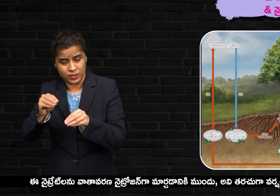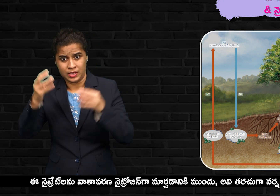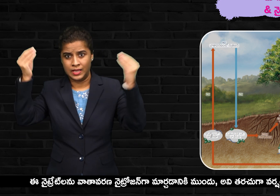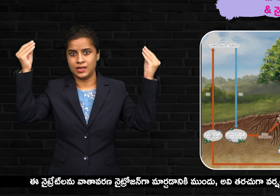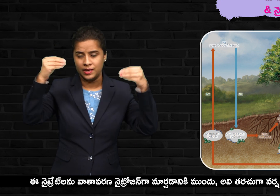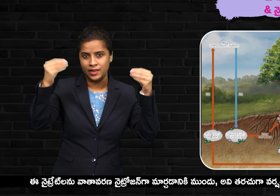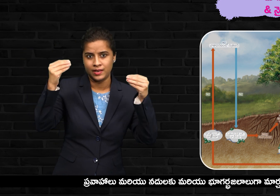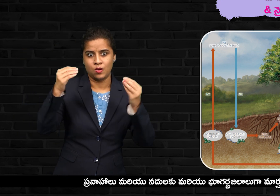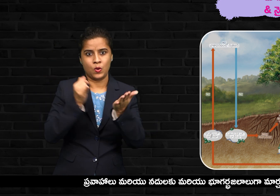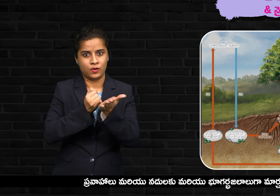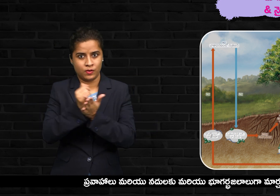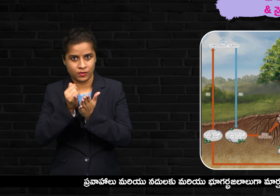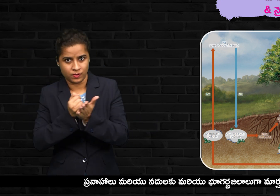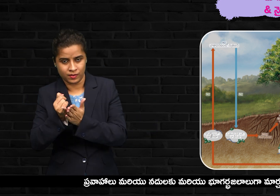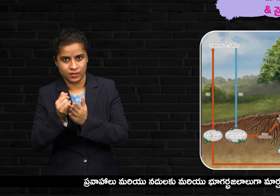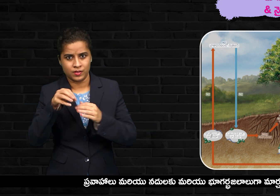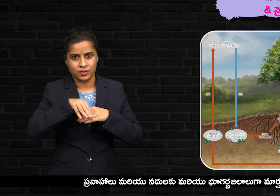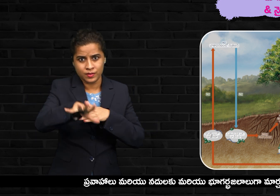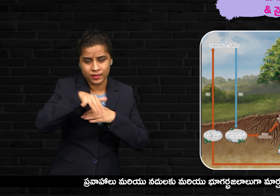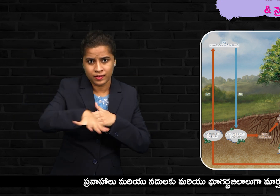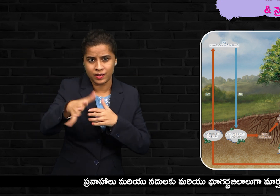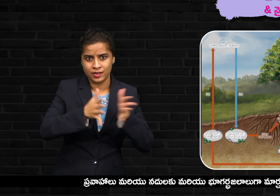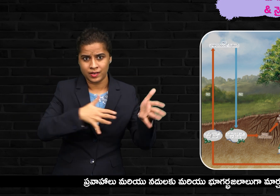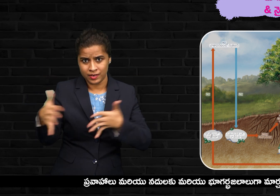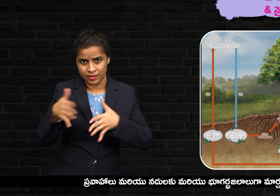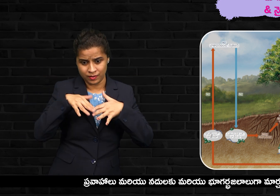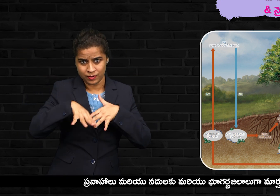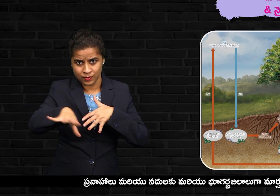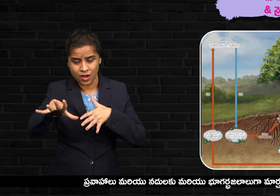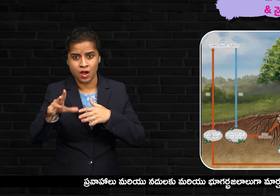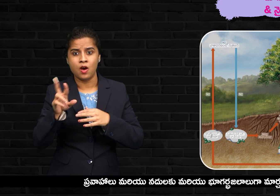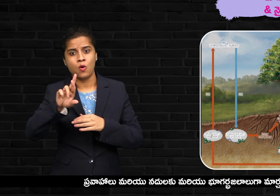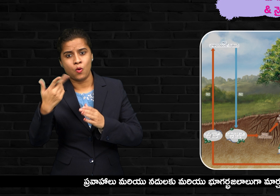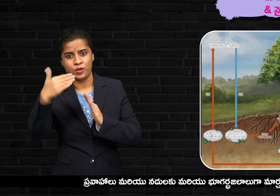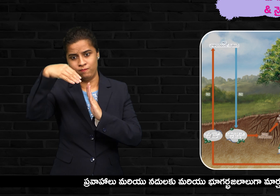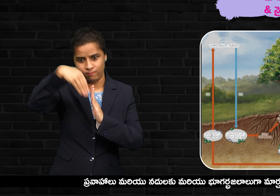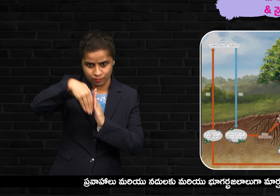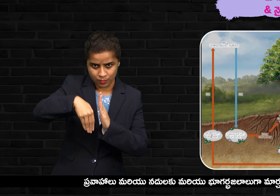నీటిపారుదల ద్వారా ప్రవాహాలు మరియు నదులకు మరియు భూగర్భ జలాలుగా